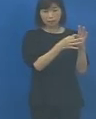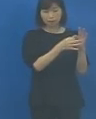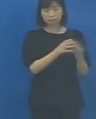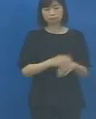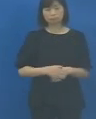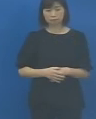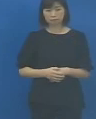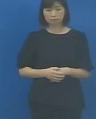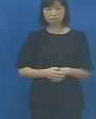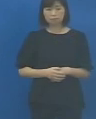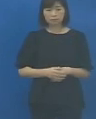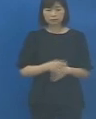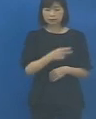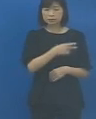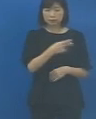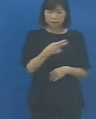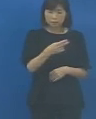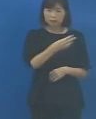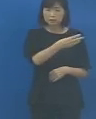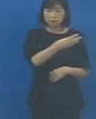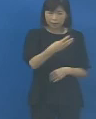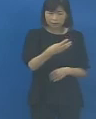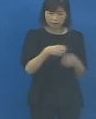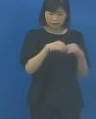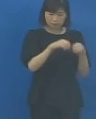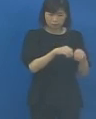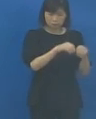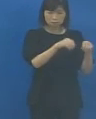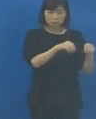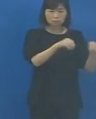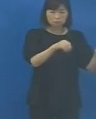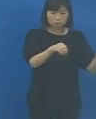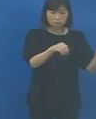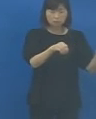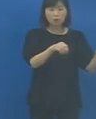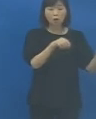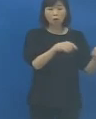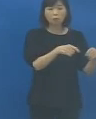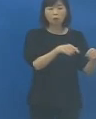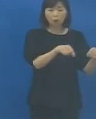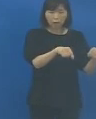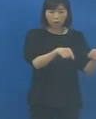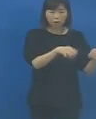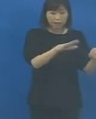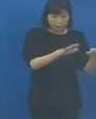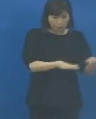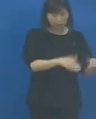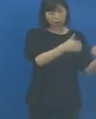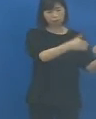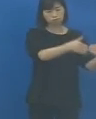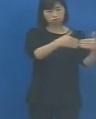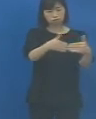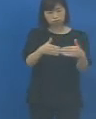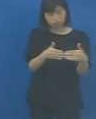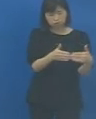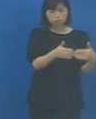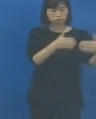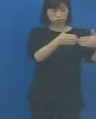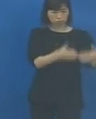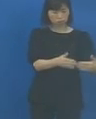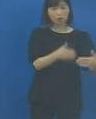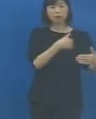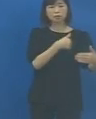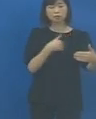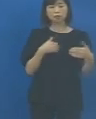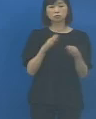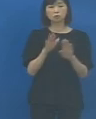はその二次感染三次感染のところ広がってますが、それを今ある程度囲い込み始めていると。で、何がどういう